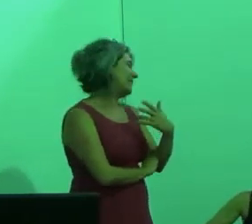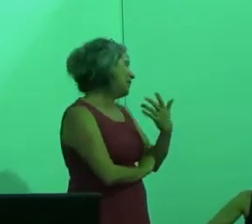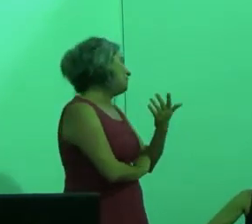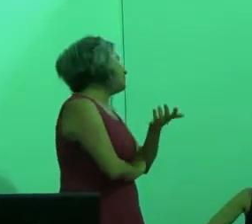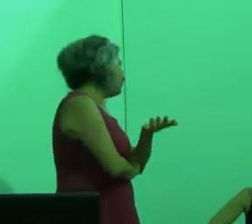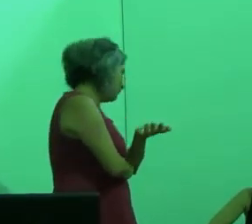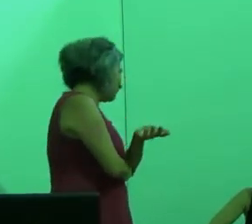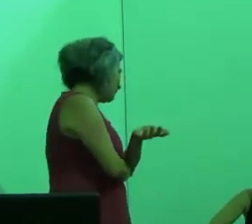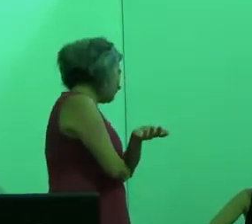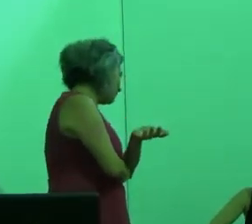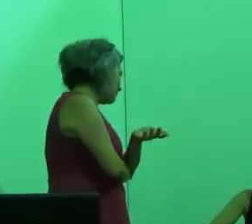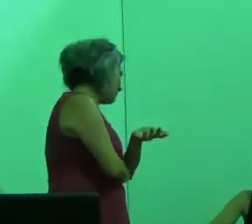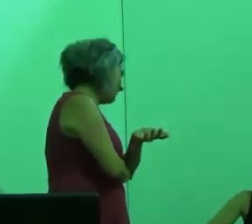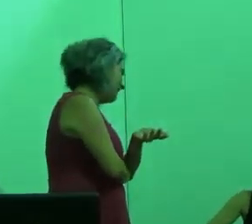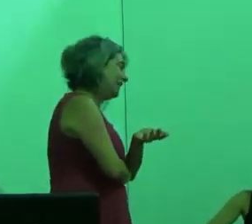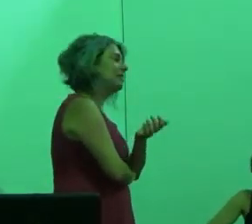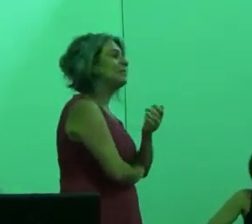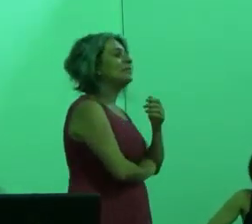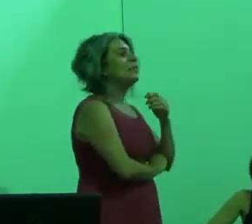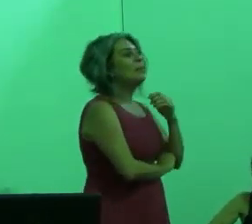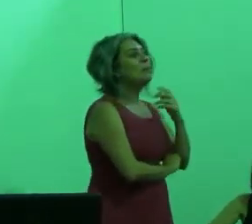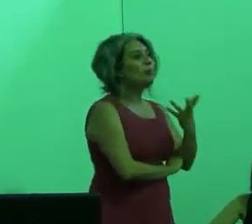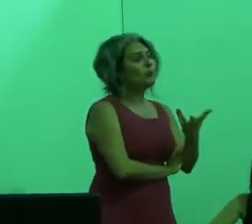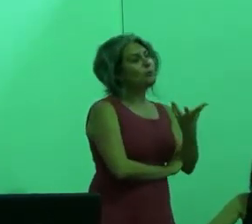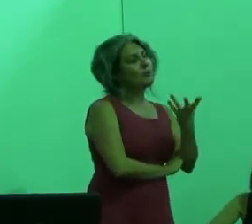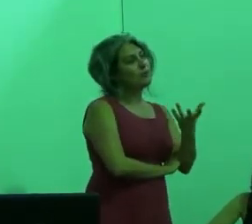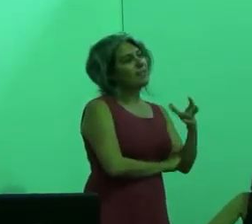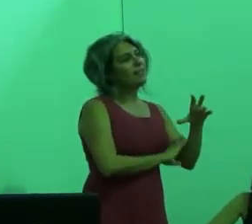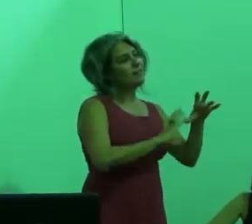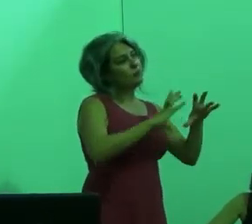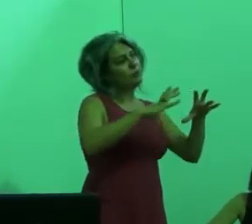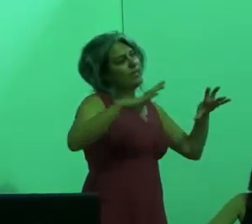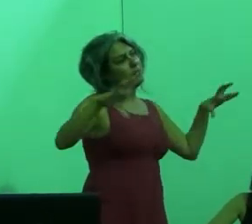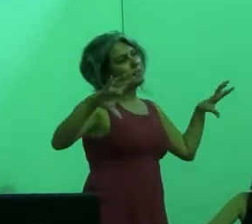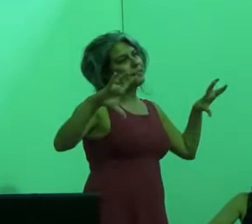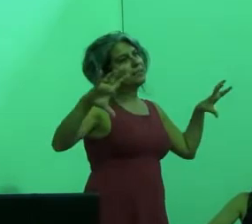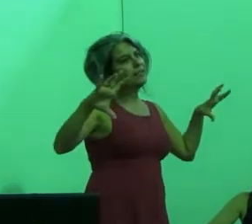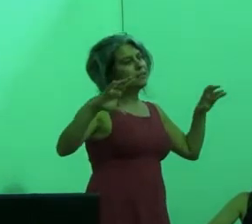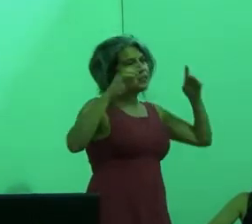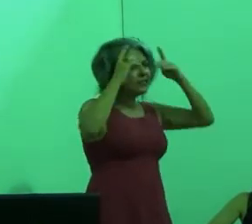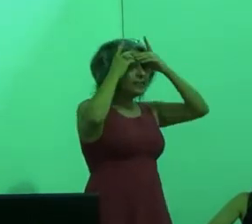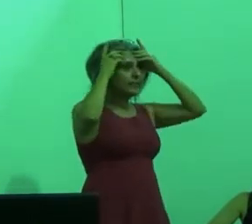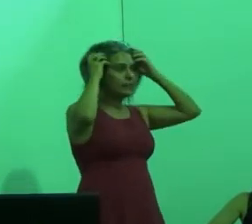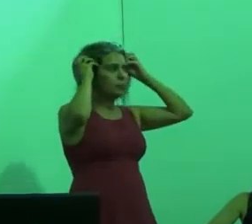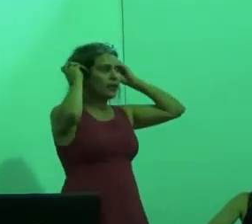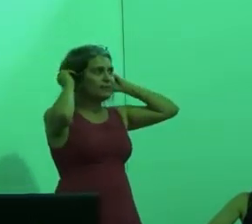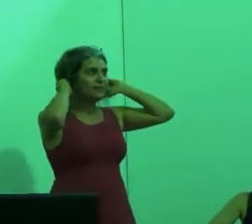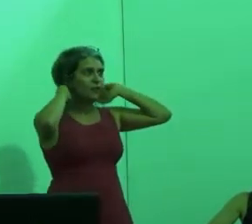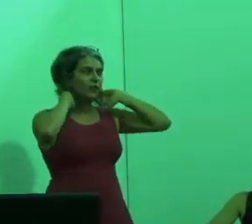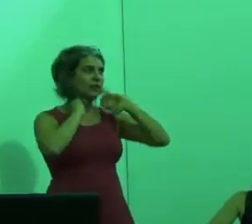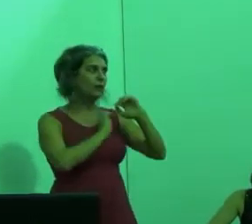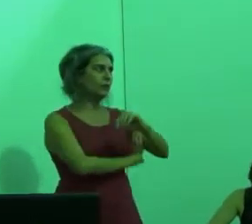a abertura, como eu disse a Ana, propondo para vocês o tema, assim, em grandes linhas. Porque essa história da